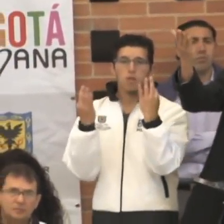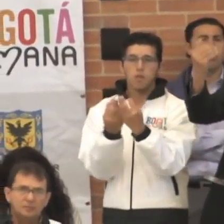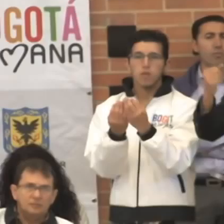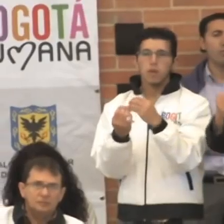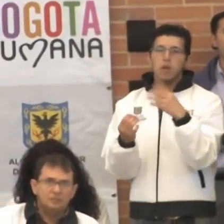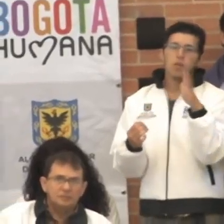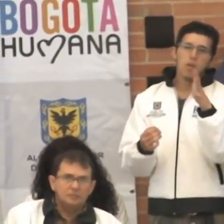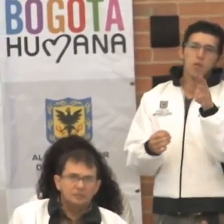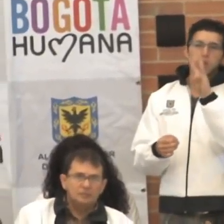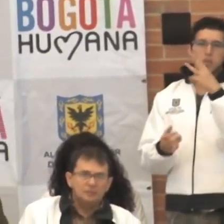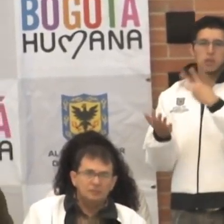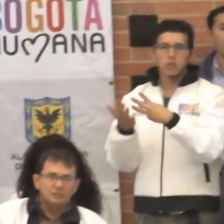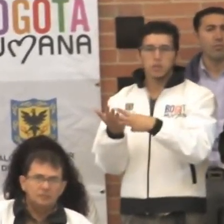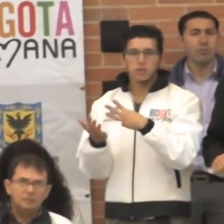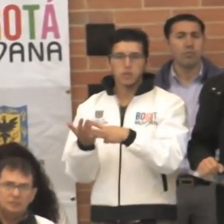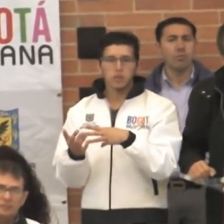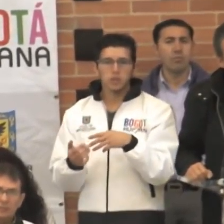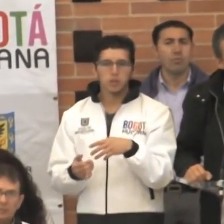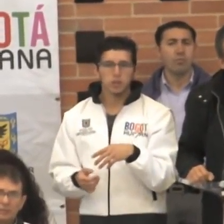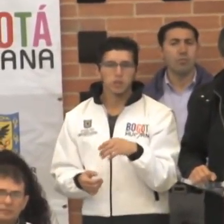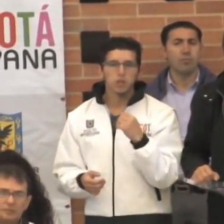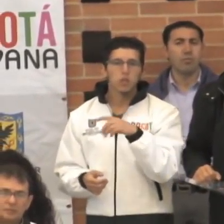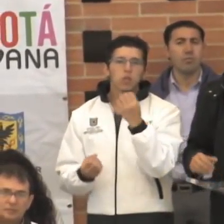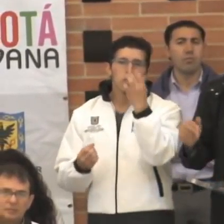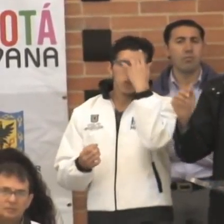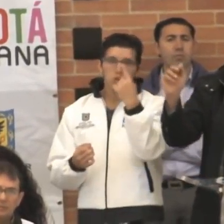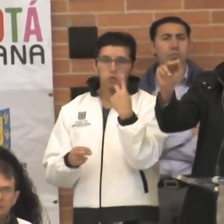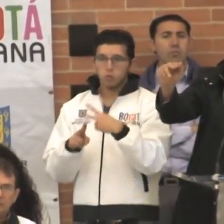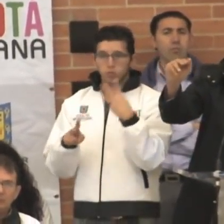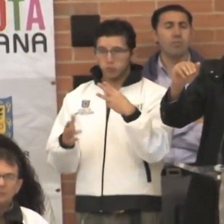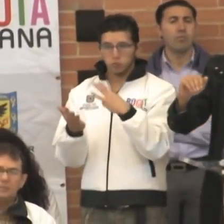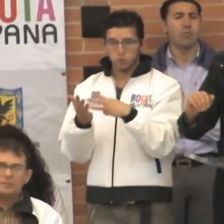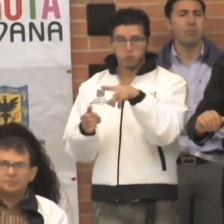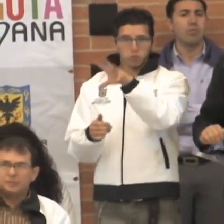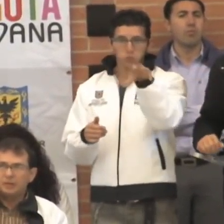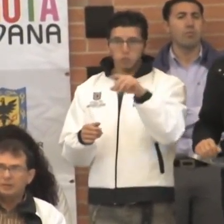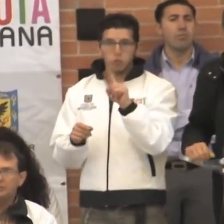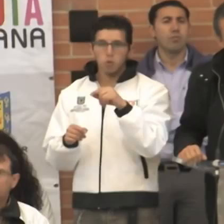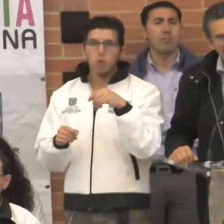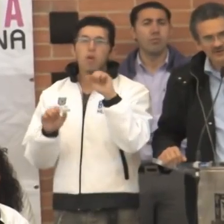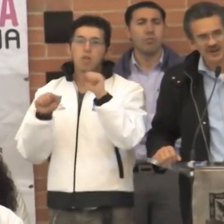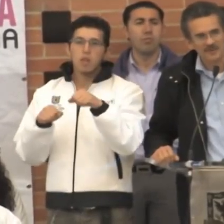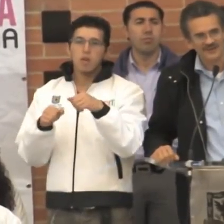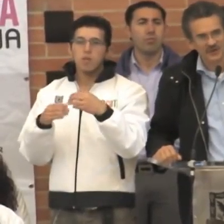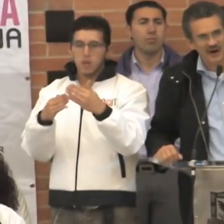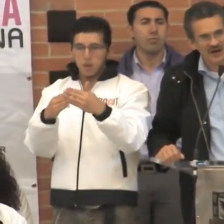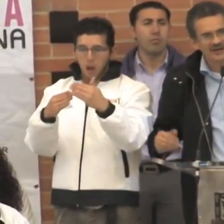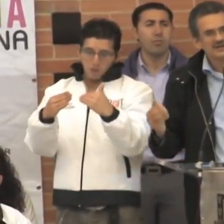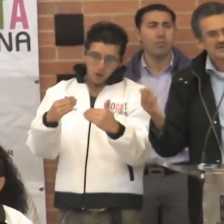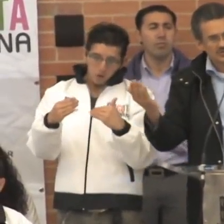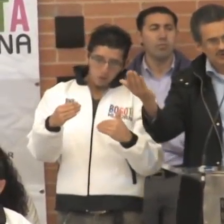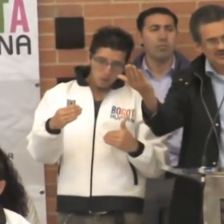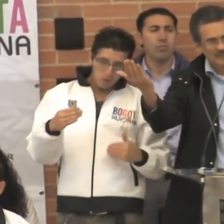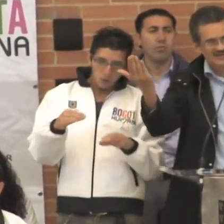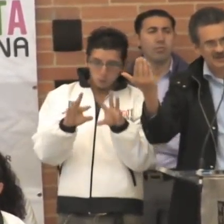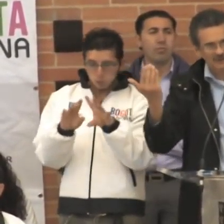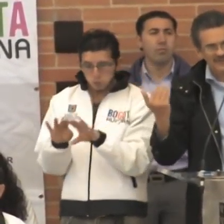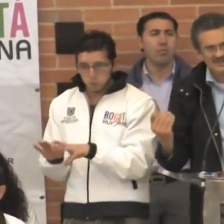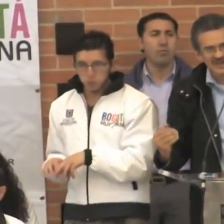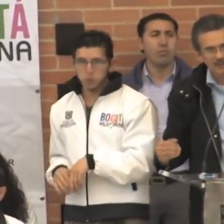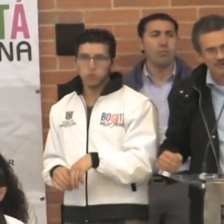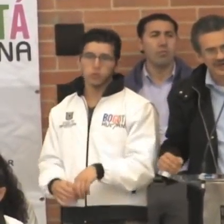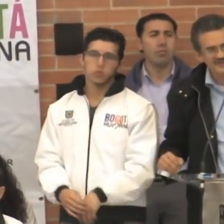ubicadas en el alto las que corrían riesgo, también las que están ubicadas en los barrios de la parte baja sobre los que